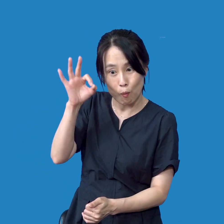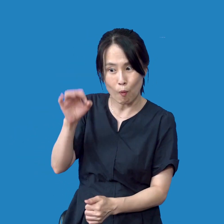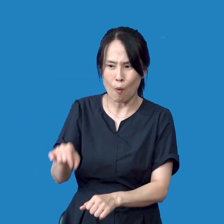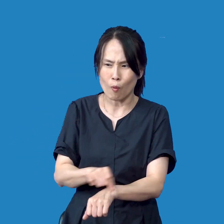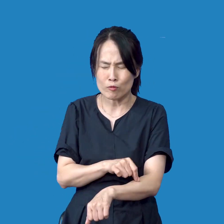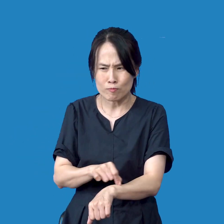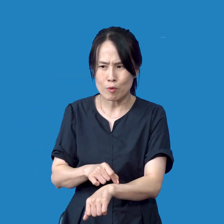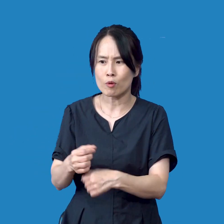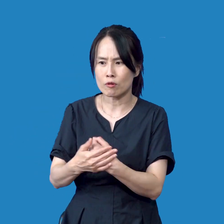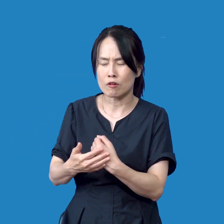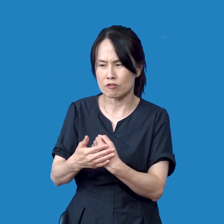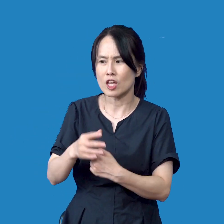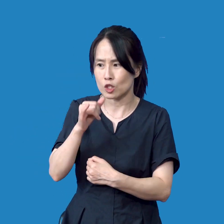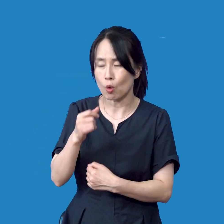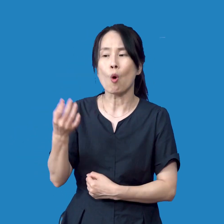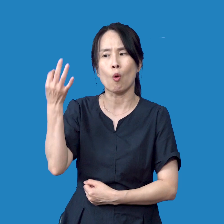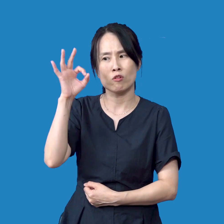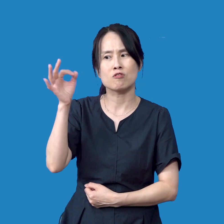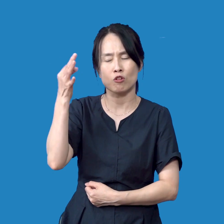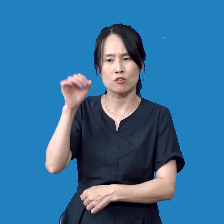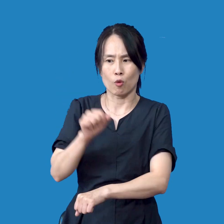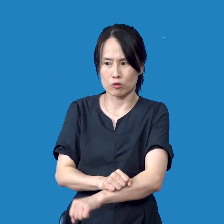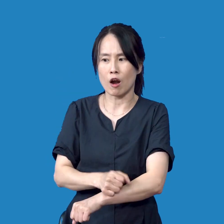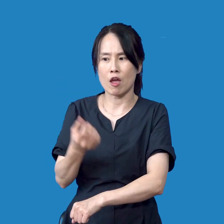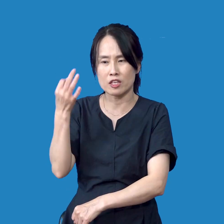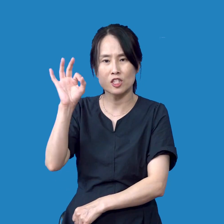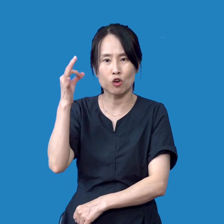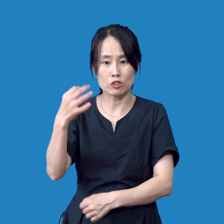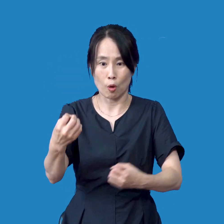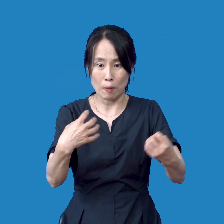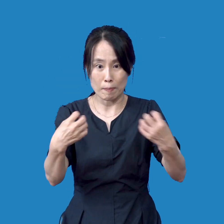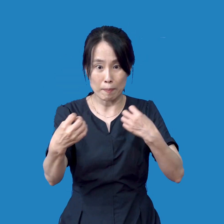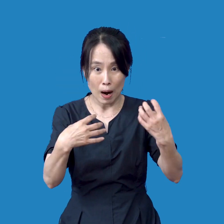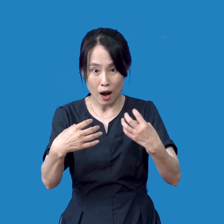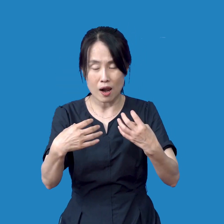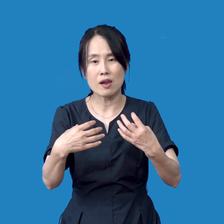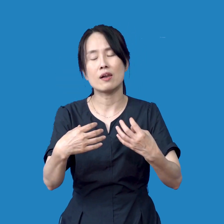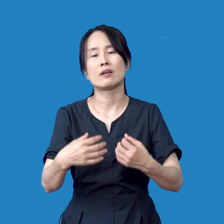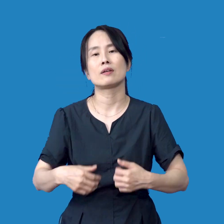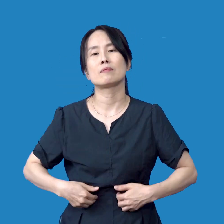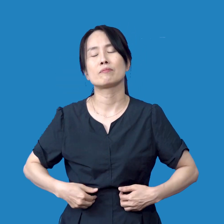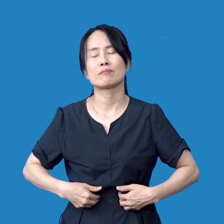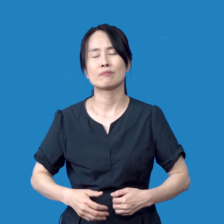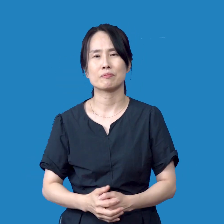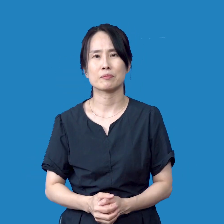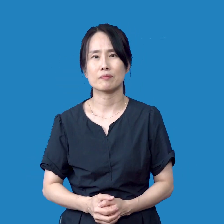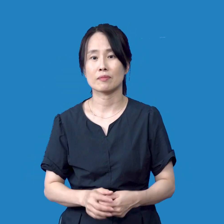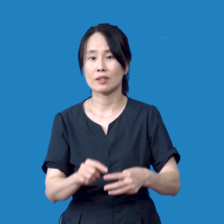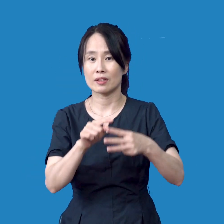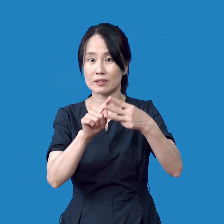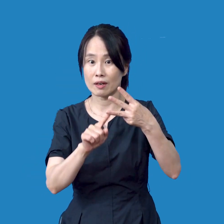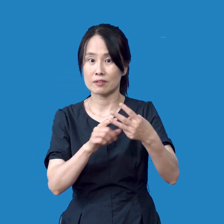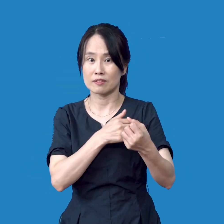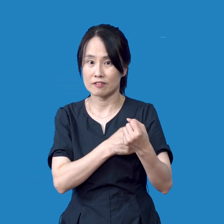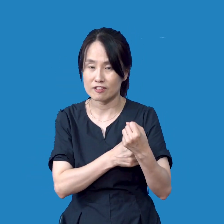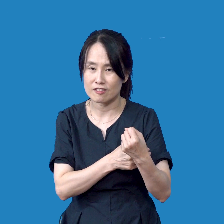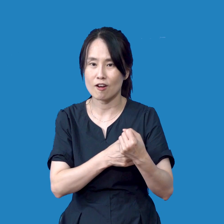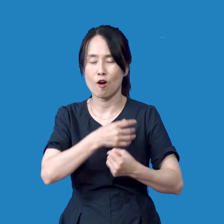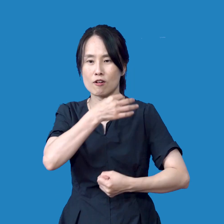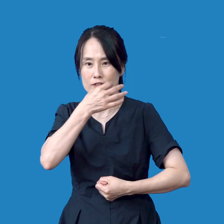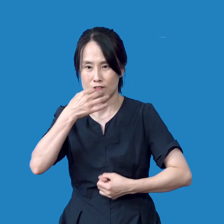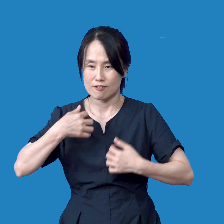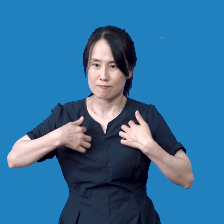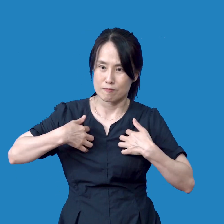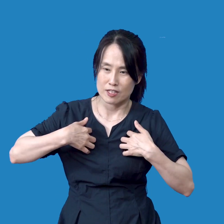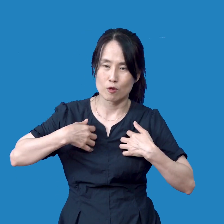특별한 것 같아 하고 인정하는 것이 있는가. 세 가지. 그렇게 능력과